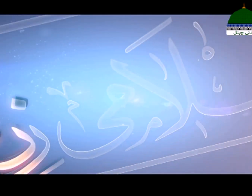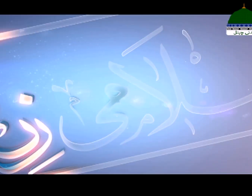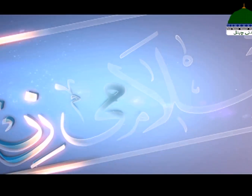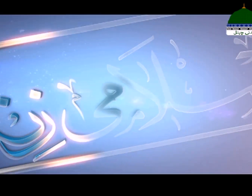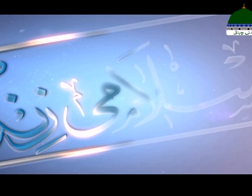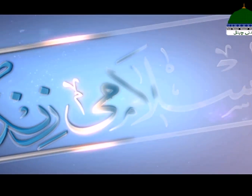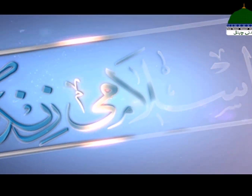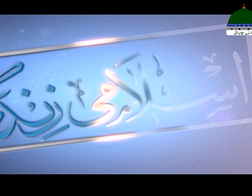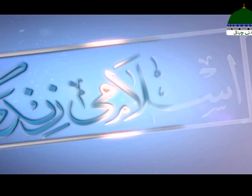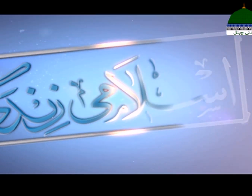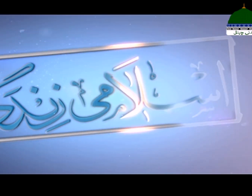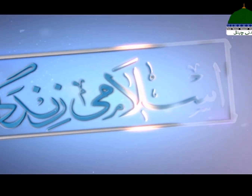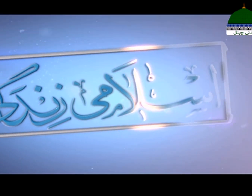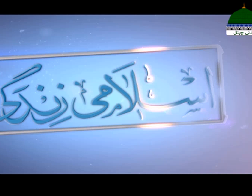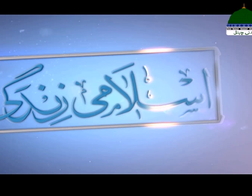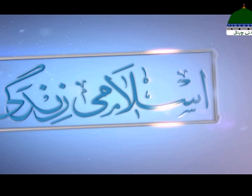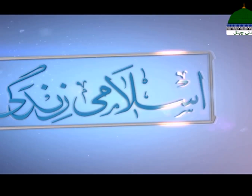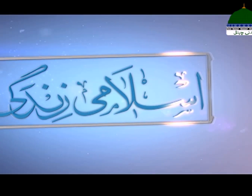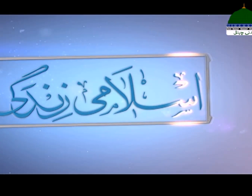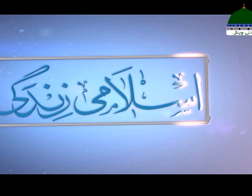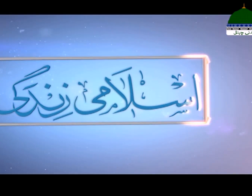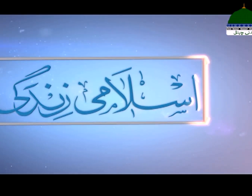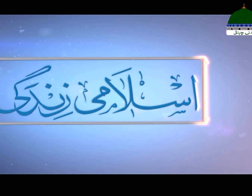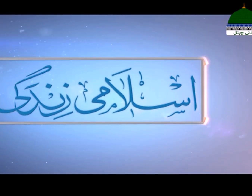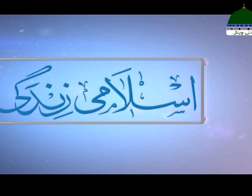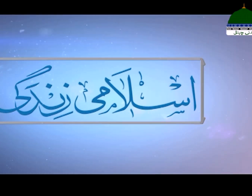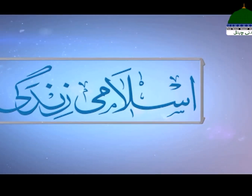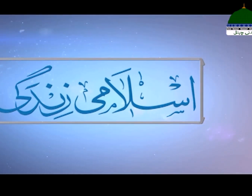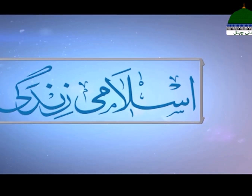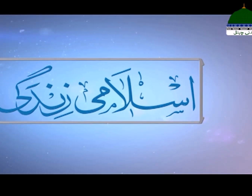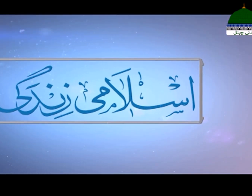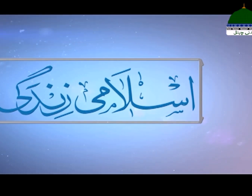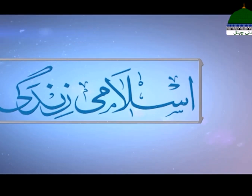زندگی کا مقصد تیرے دین کی سرفرازی،